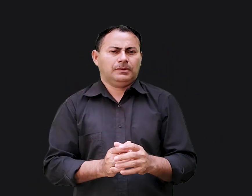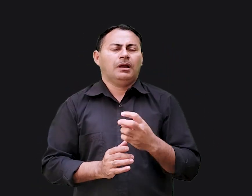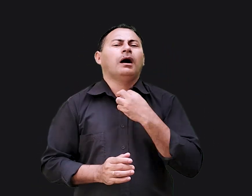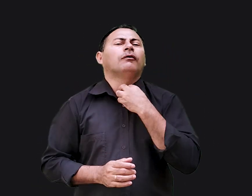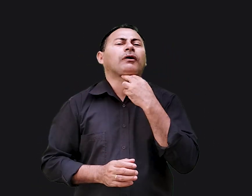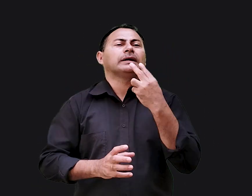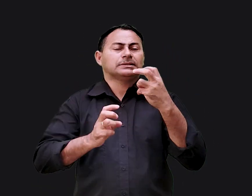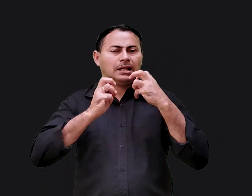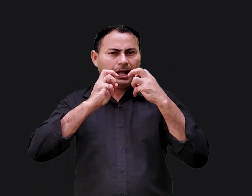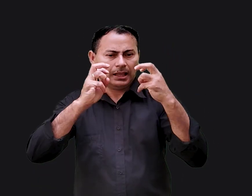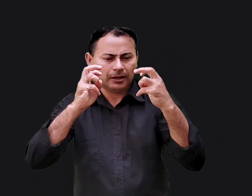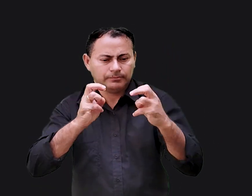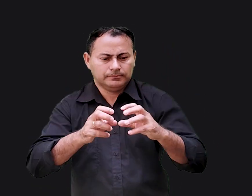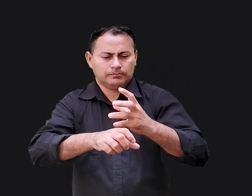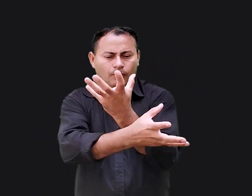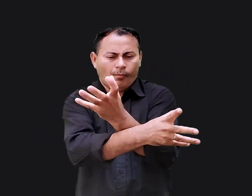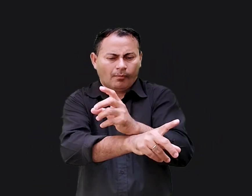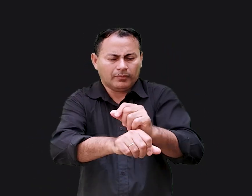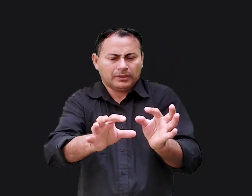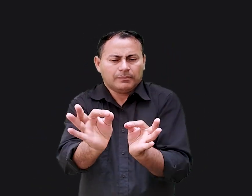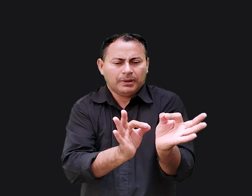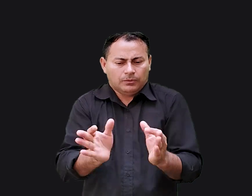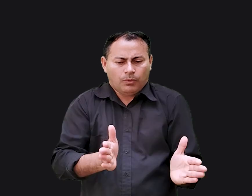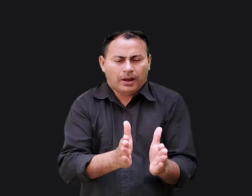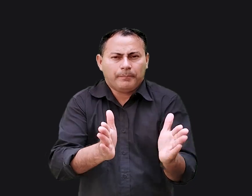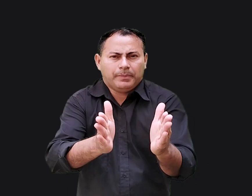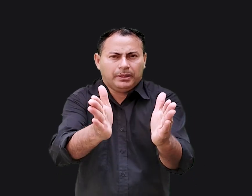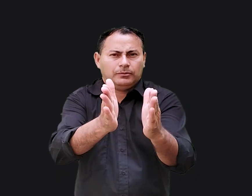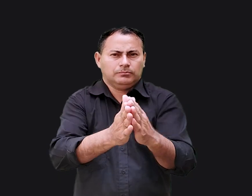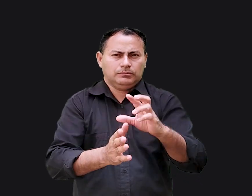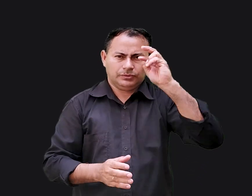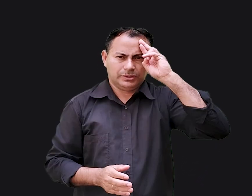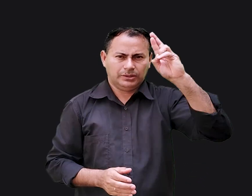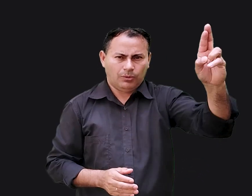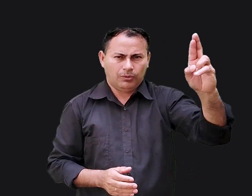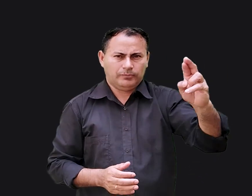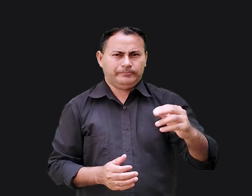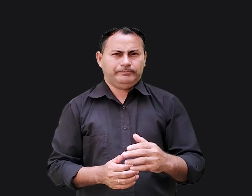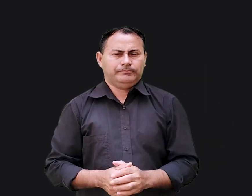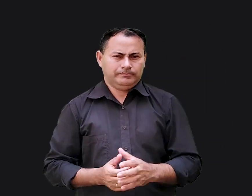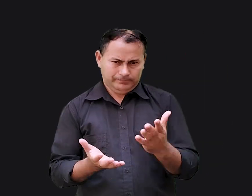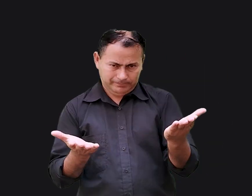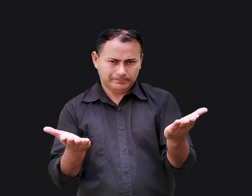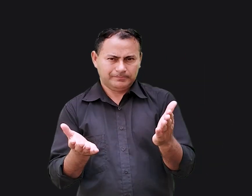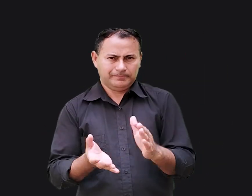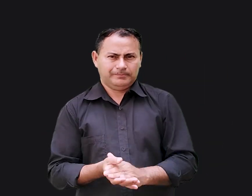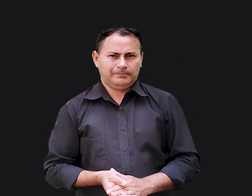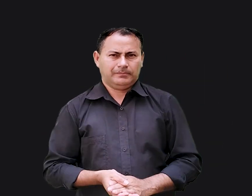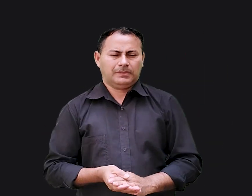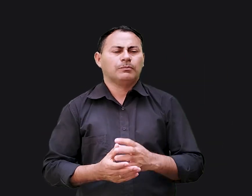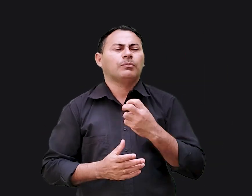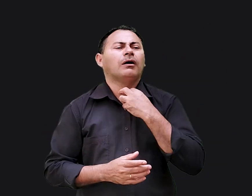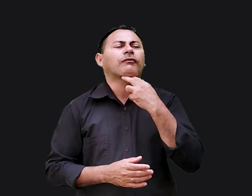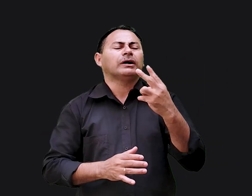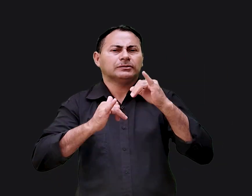voz clama, no deserto preparem o caminho para o Senhor, não é? Uma voz clama